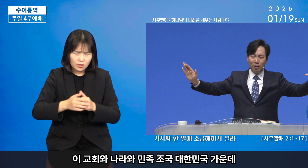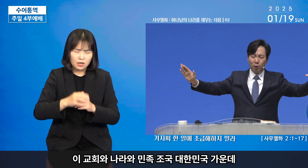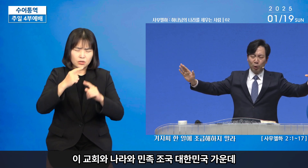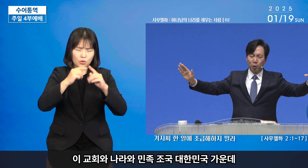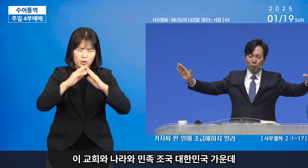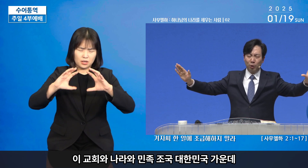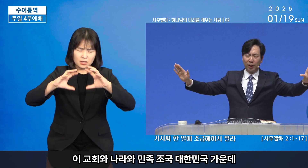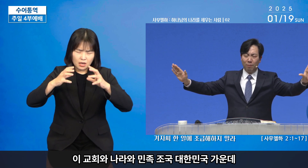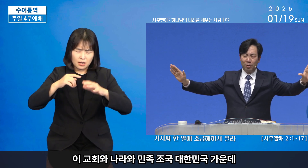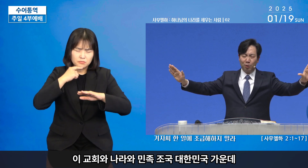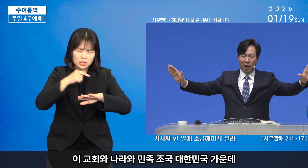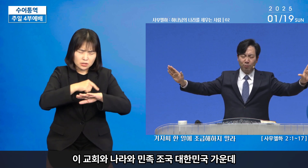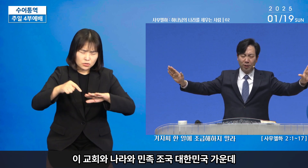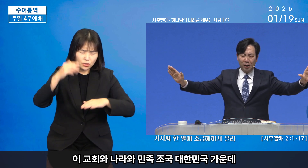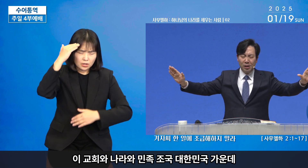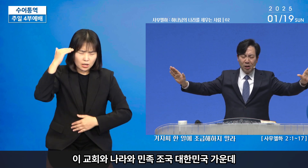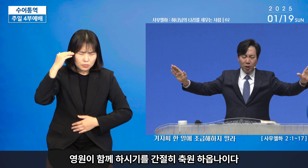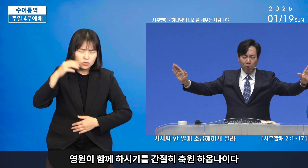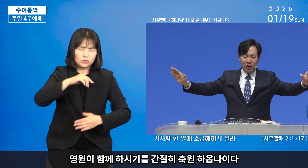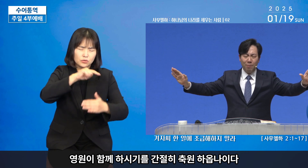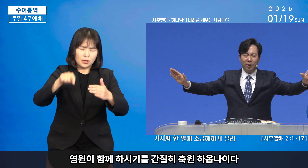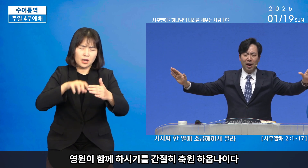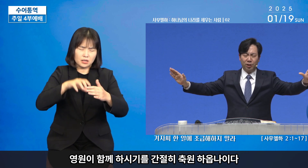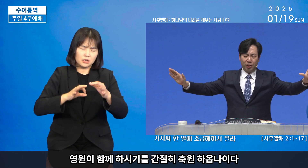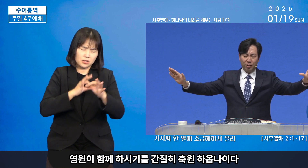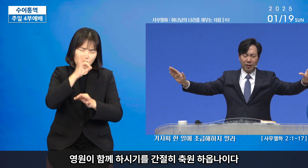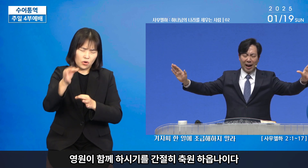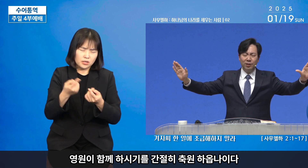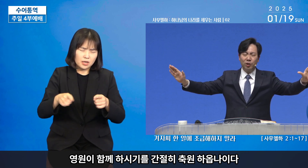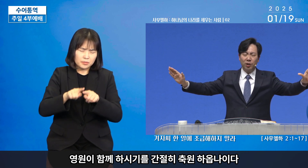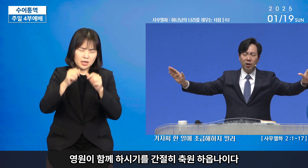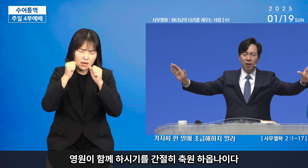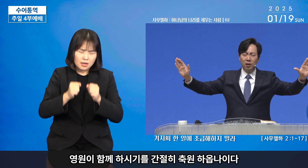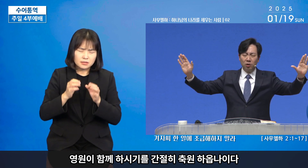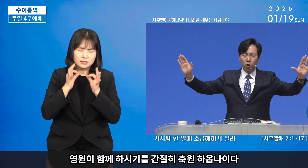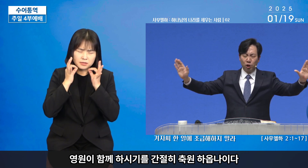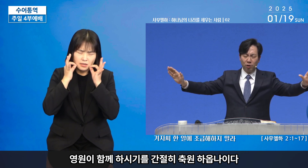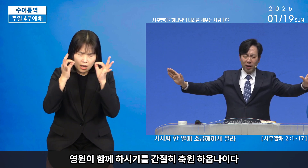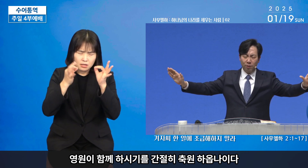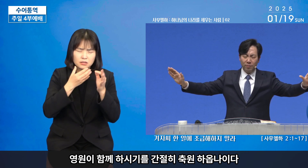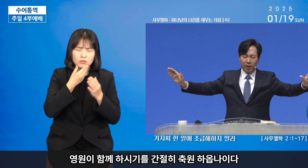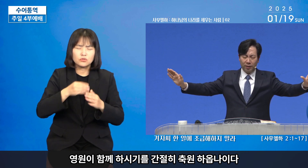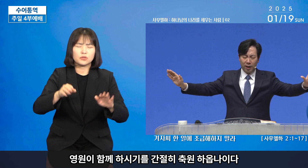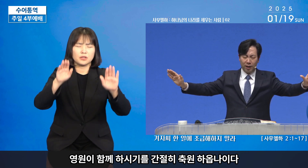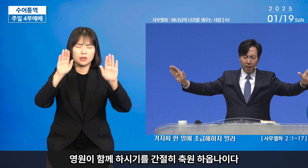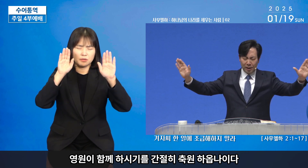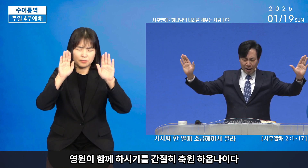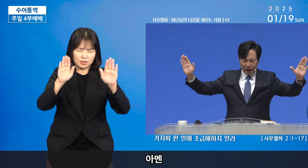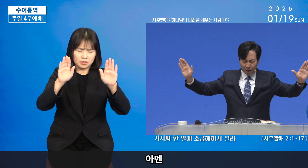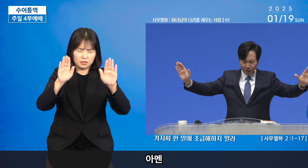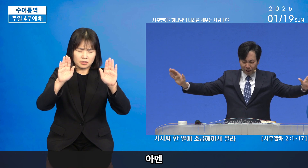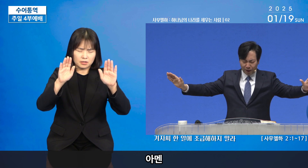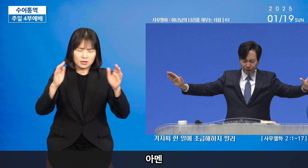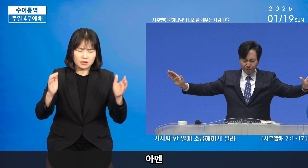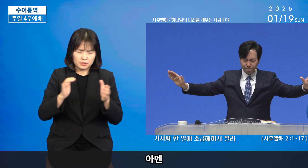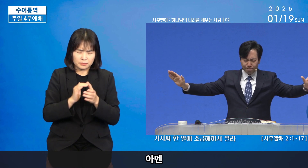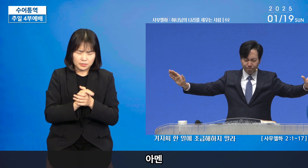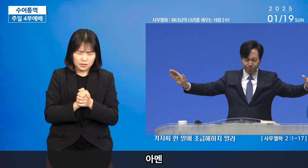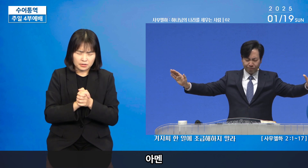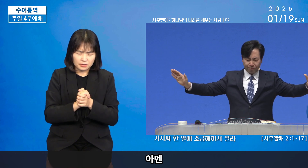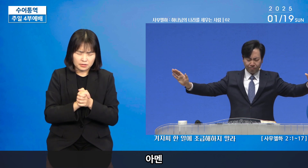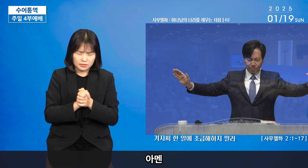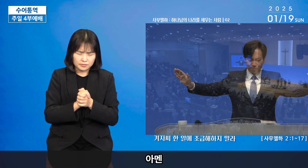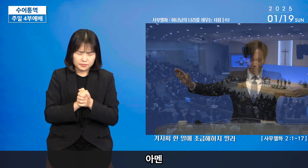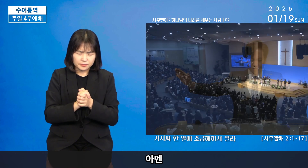나라와 민족, 조국, 대한민국 가운데 영원히 함께 하시기를 간절히 축원하옵나이다. 아멘.